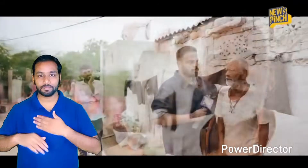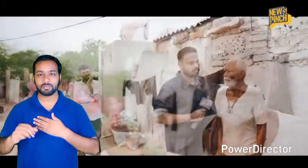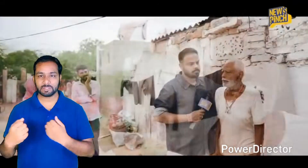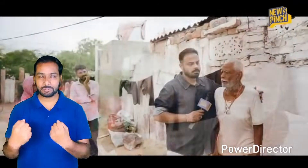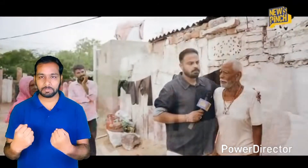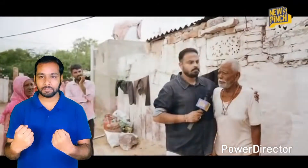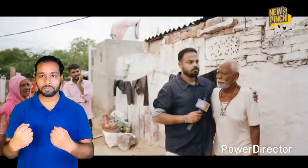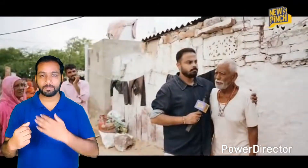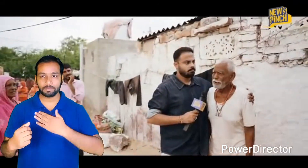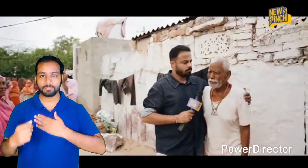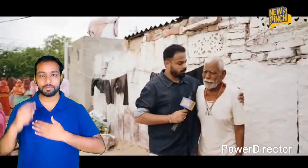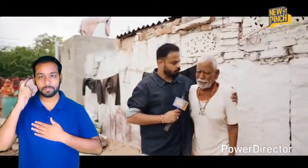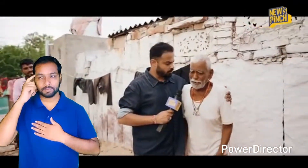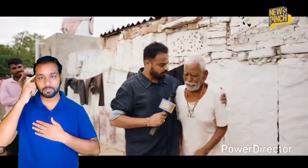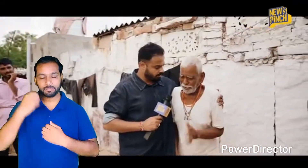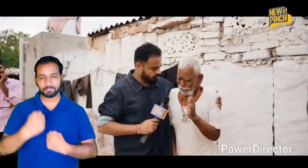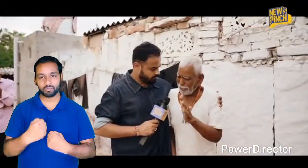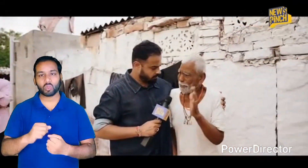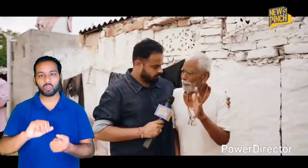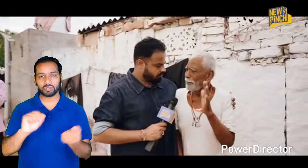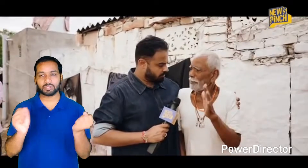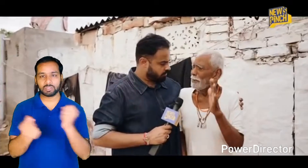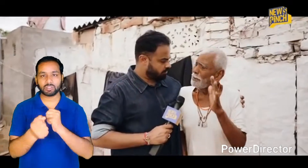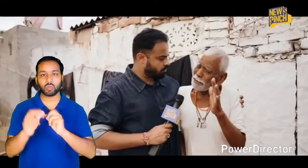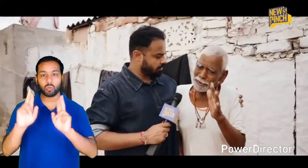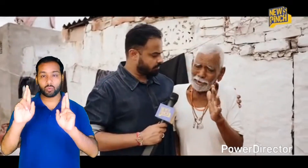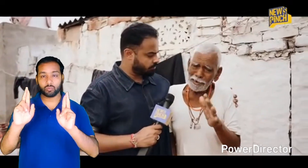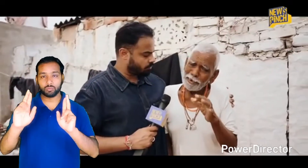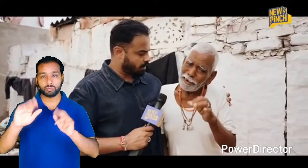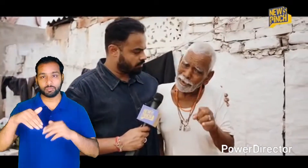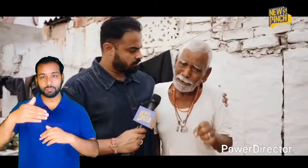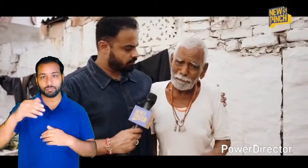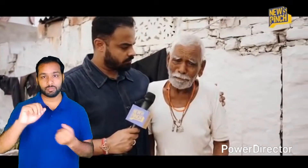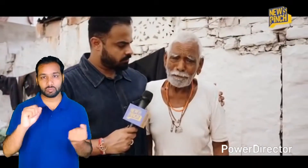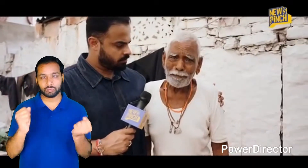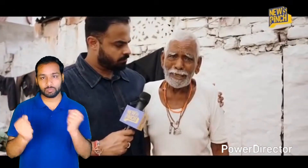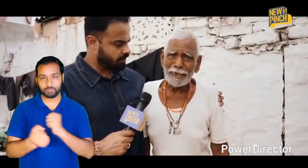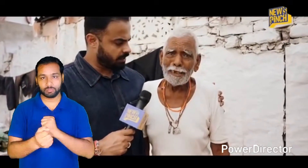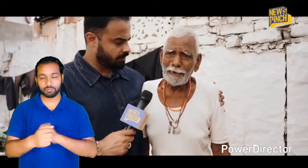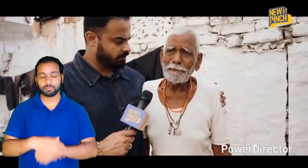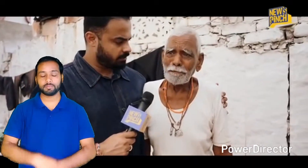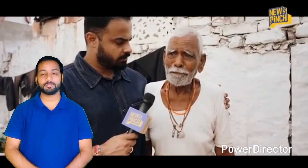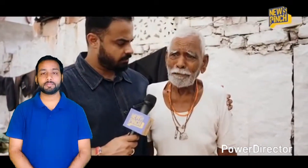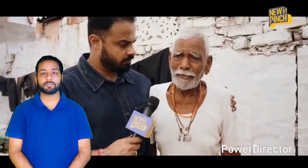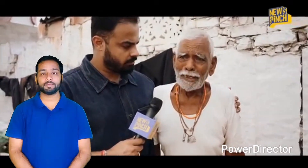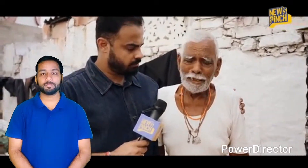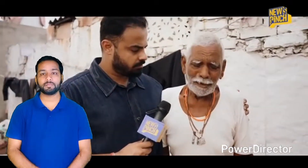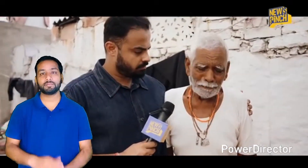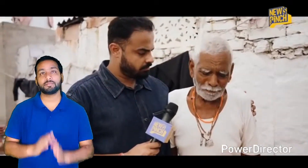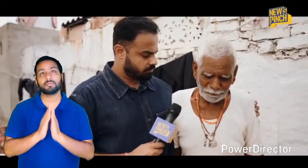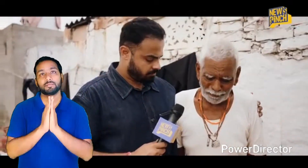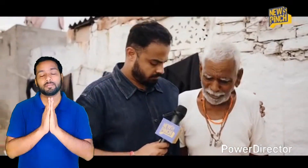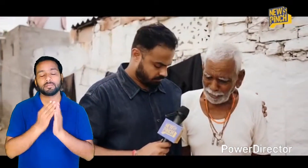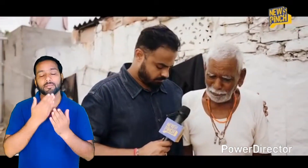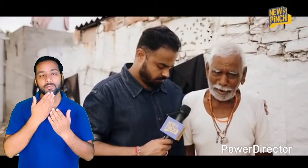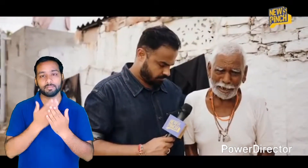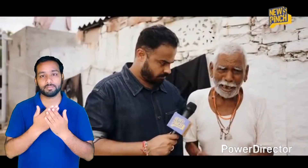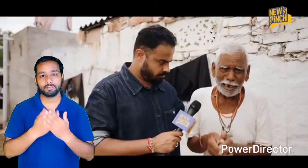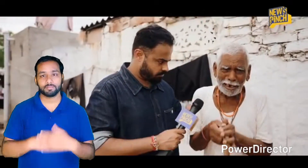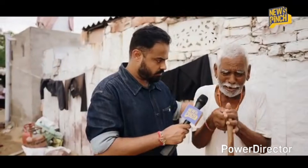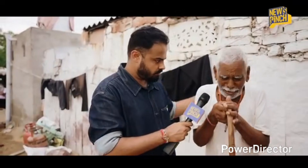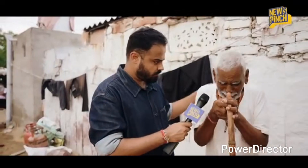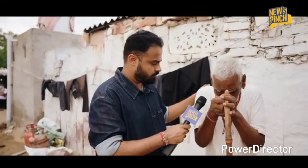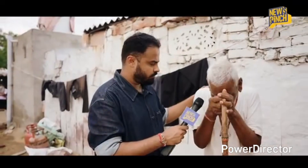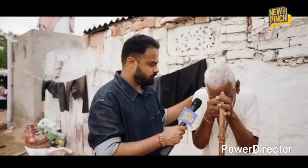आप बिल्कुल मजबूत रहिए, होगा, सब होगा, बदलेगी चीजें।